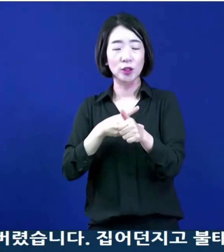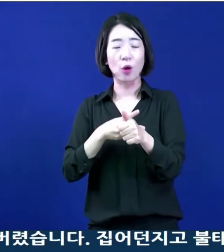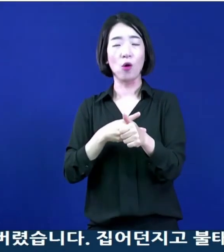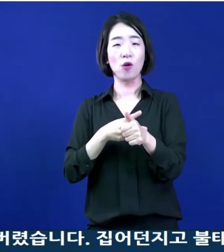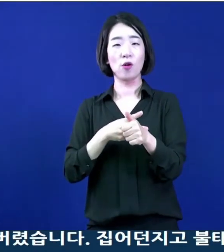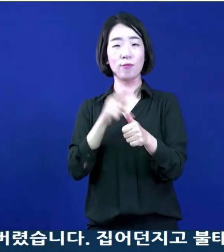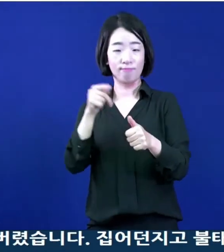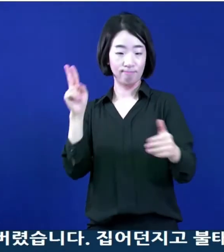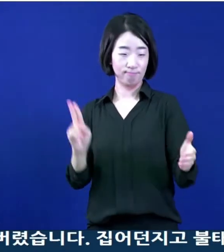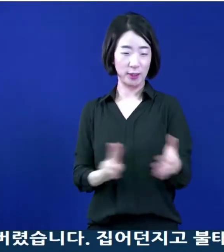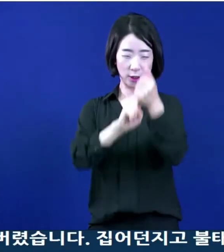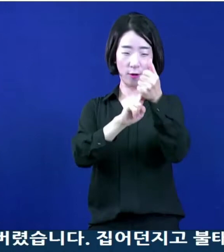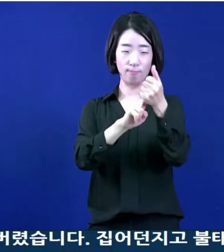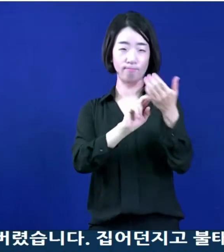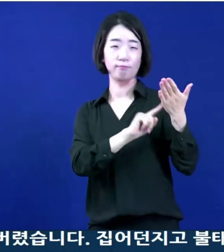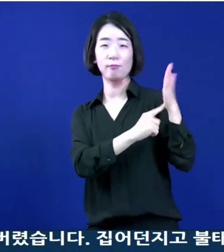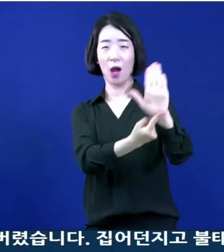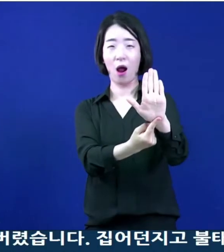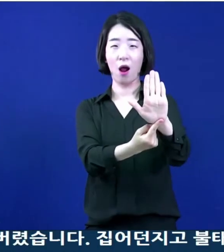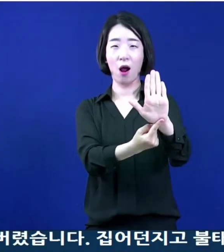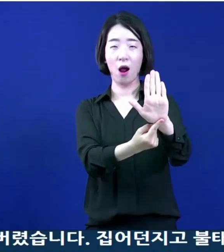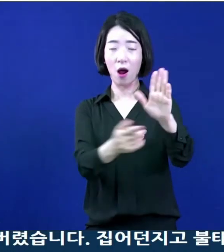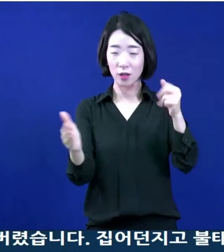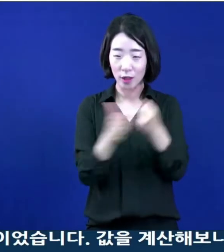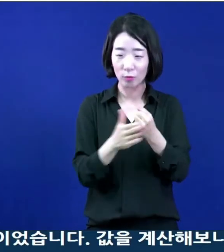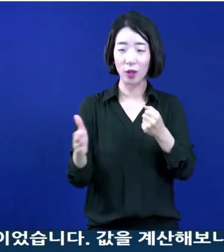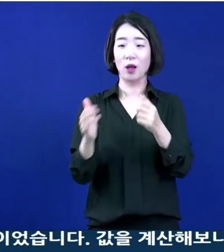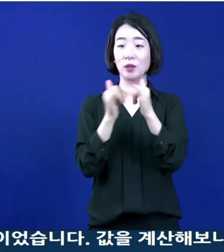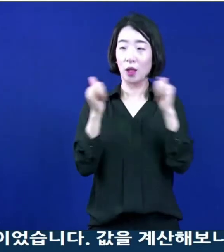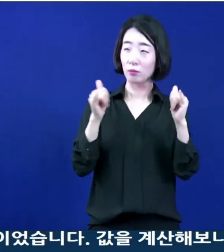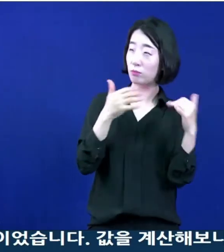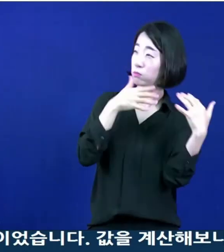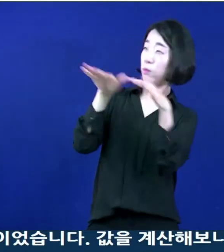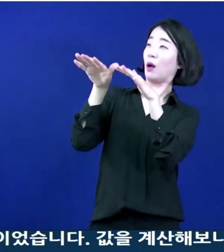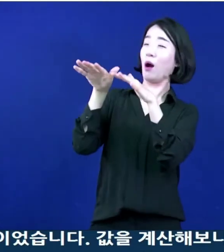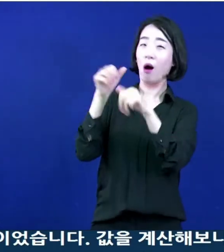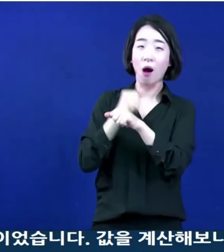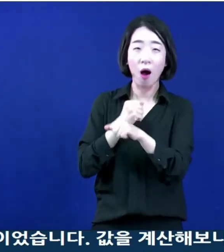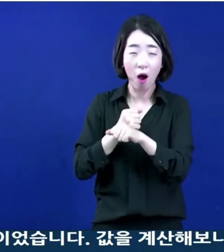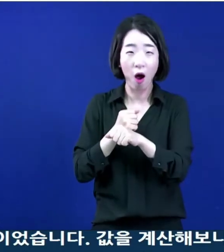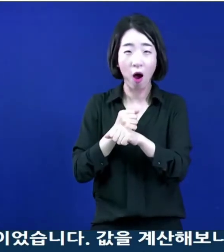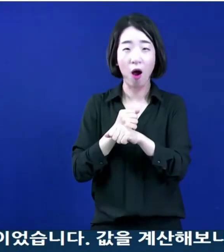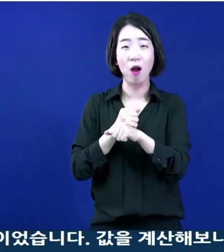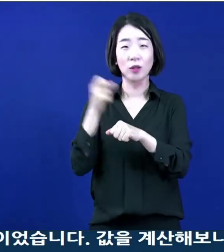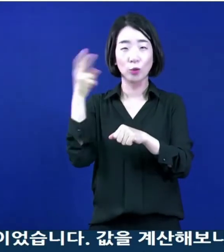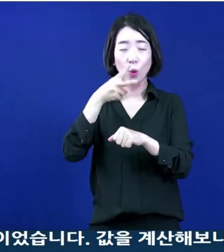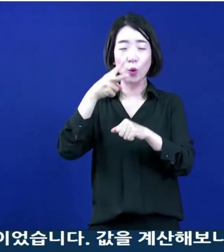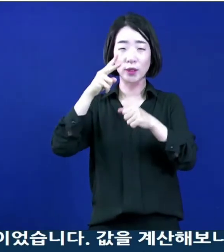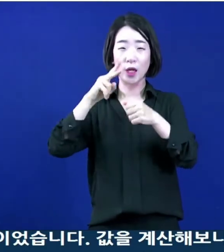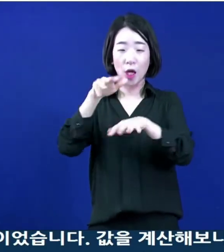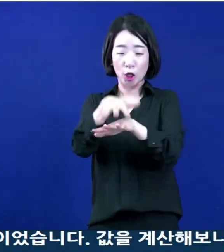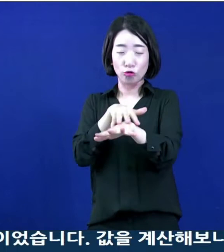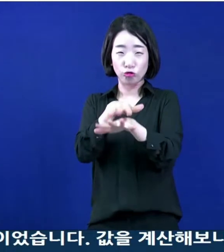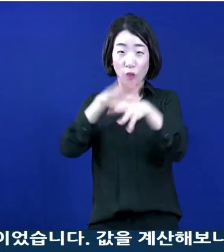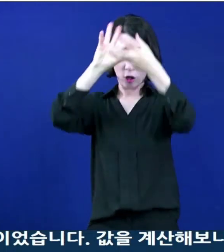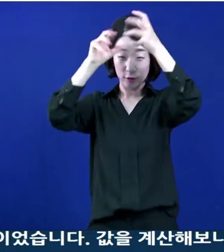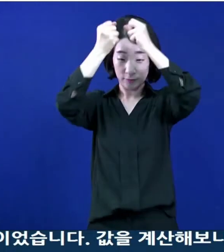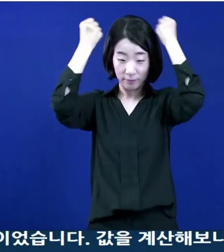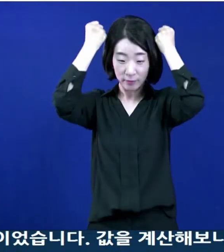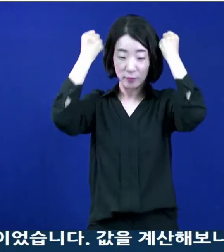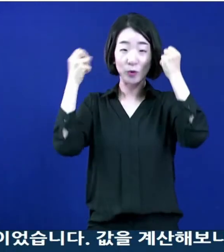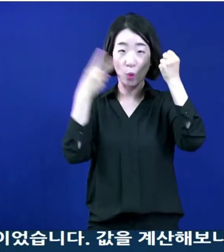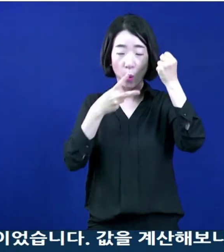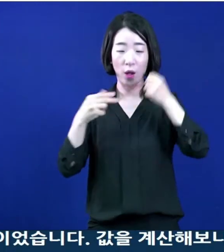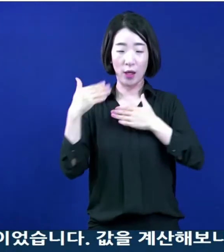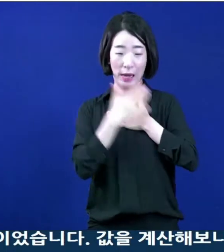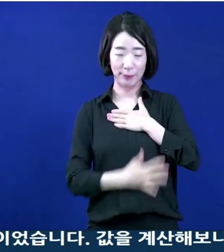바울이 기적을 행하니까, 능력을 행하니까 뭐 이렇게 작업장에 쓰던 이 두건 같은 거, 막 이 앞치마, 작업용으로 쓰고